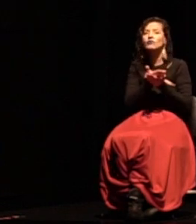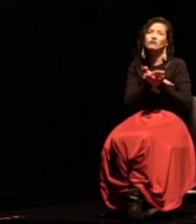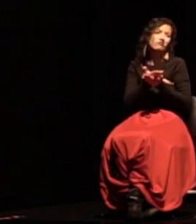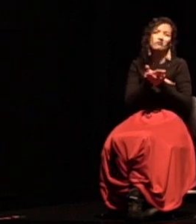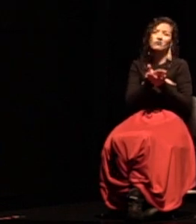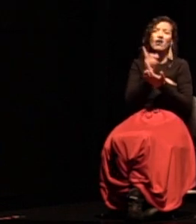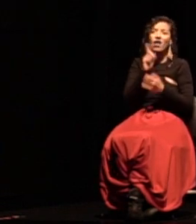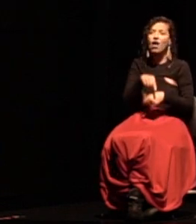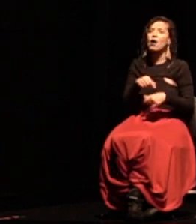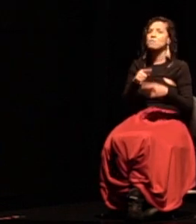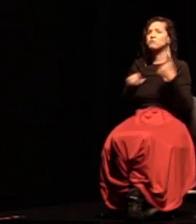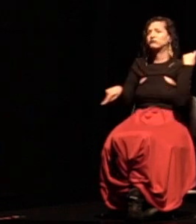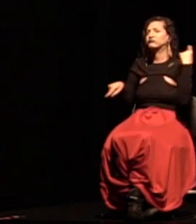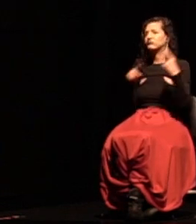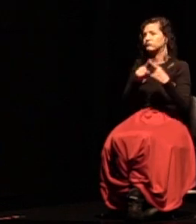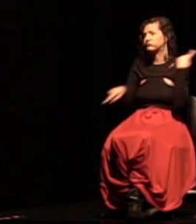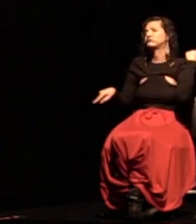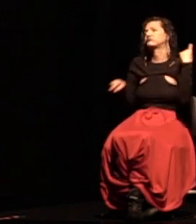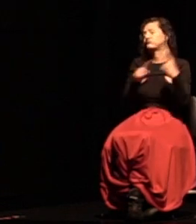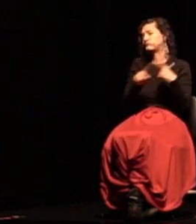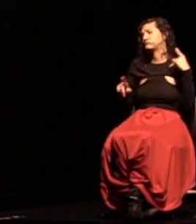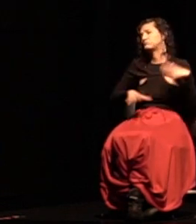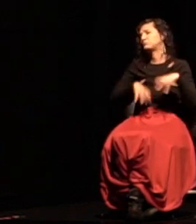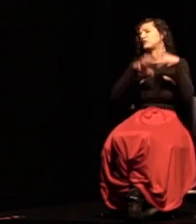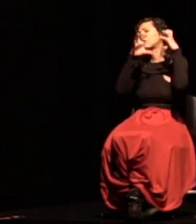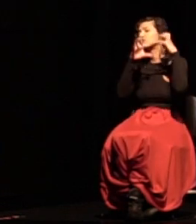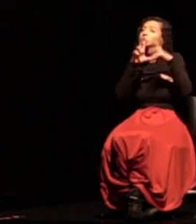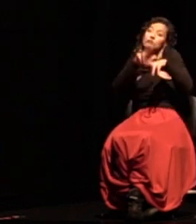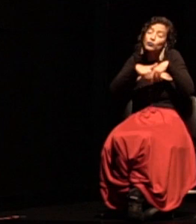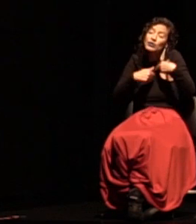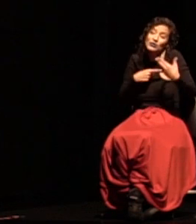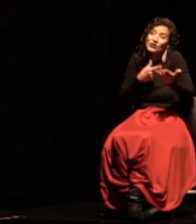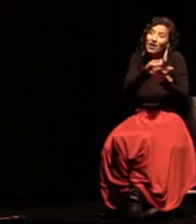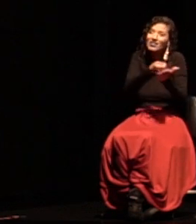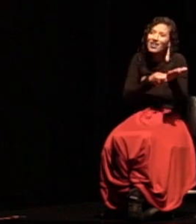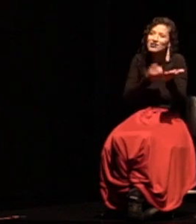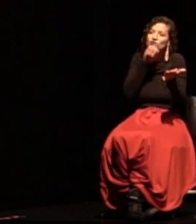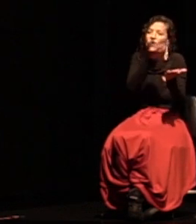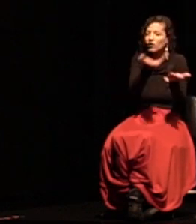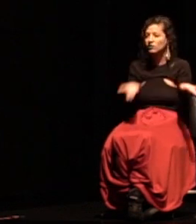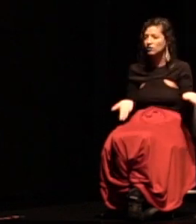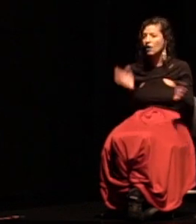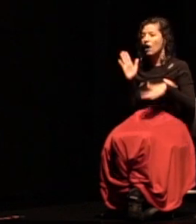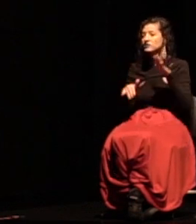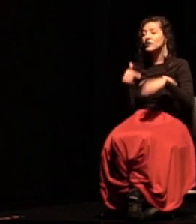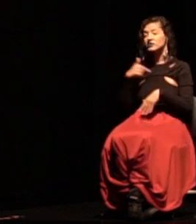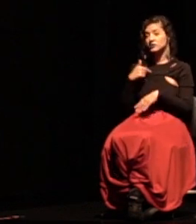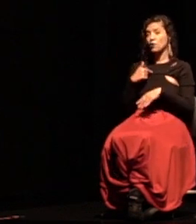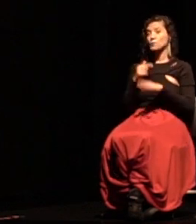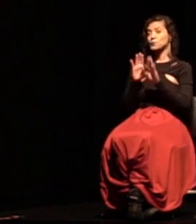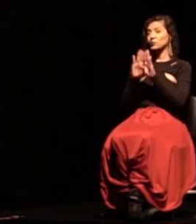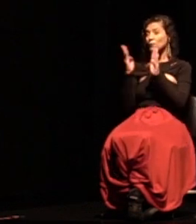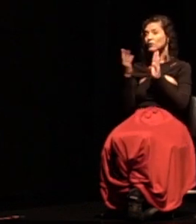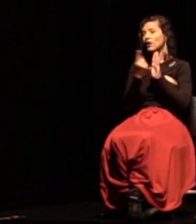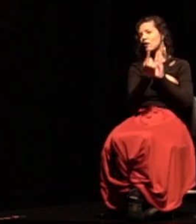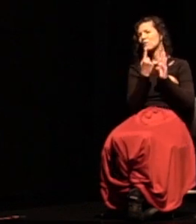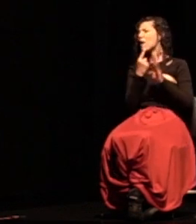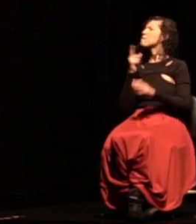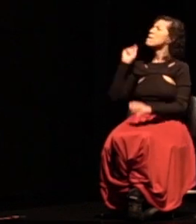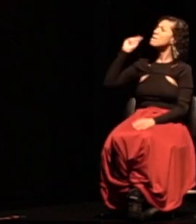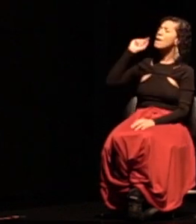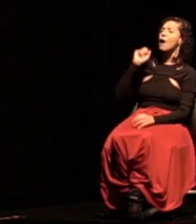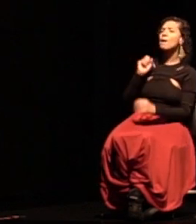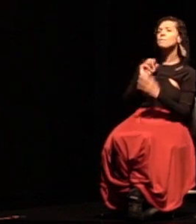briguenta. Porque era disso que saía. Quantas vezes meus amigos diziam, está uma porcaria. Eu falava, está ótimo, você quer? Porque...